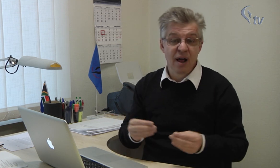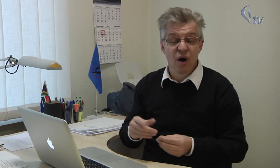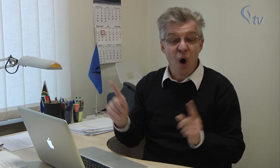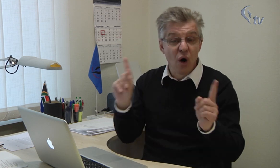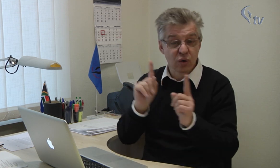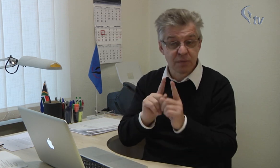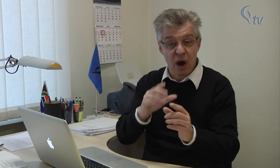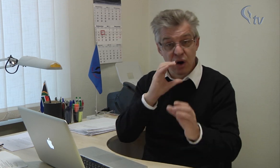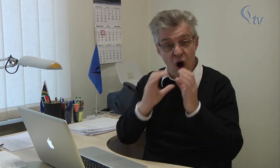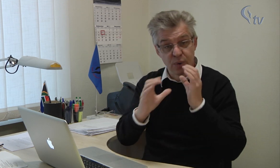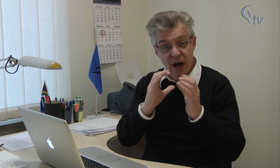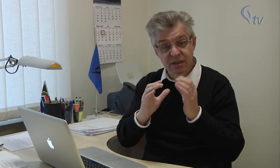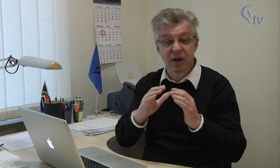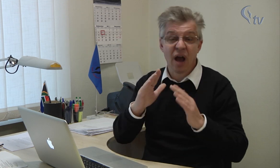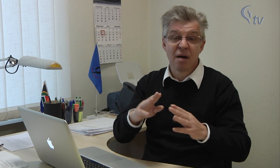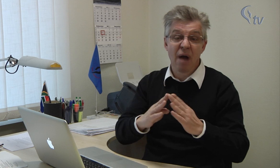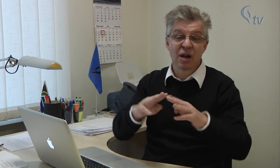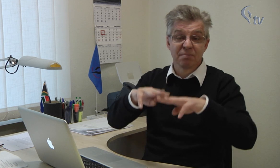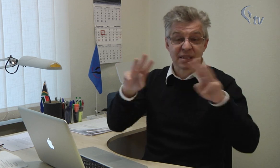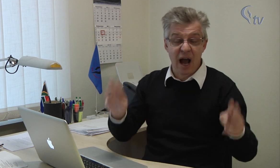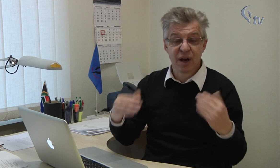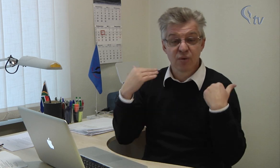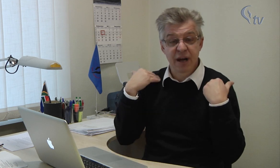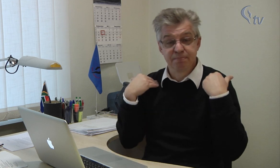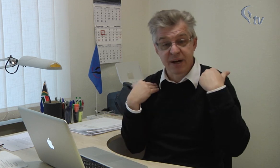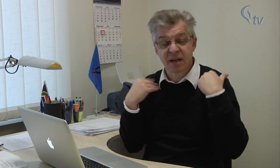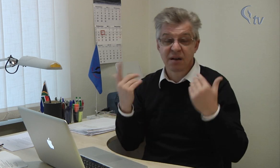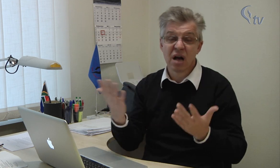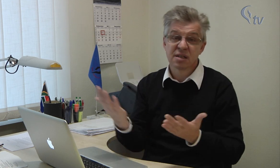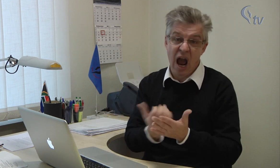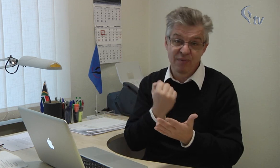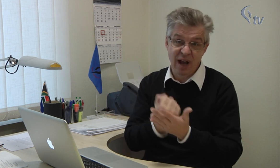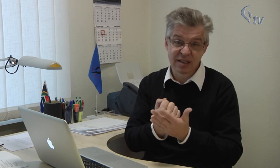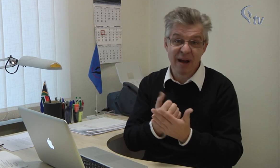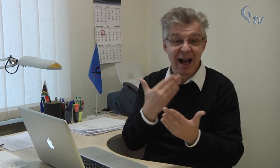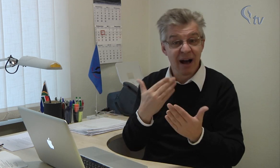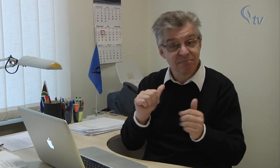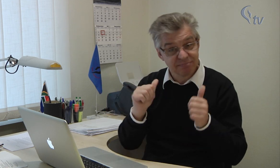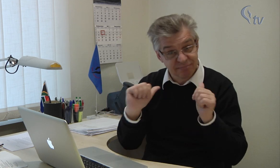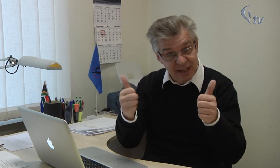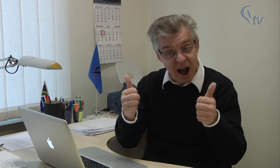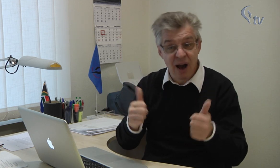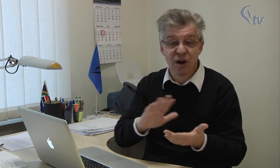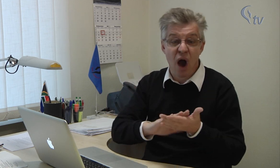Kevadel kohtusime kommunikatsiooni- ja majandusminister Juhan Partsiga ja saavutasime hea